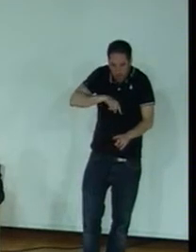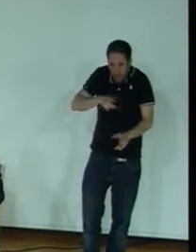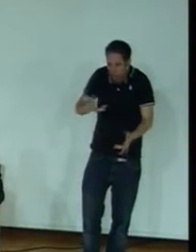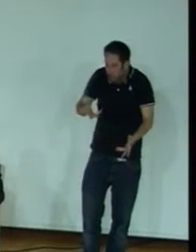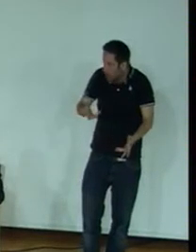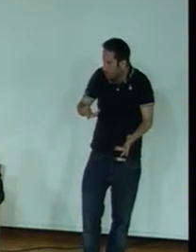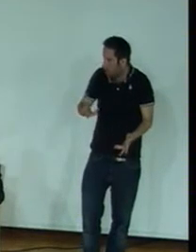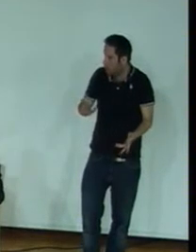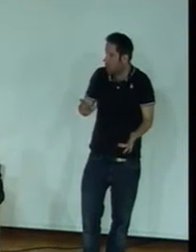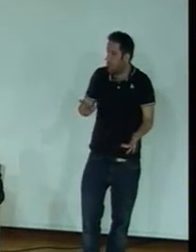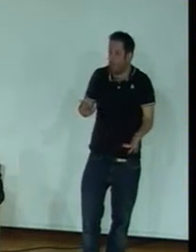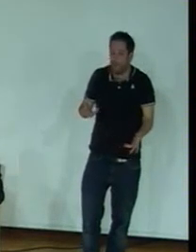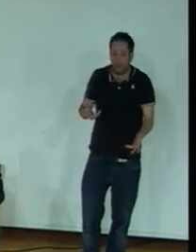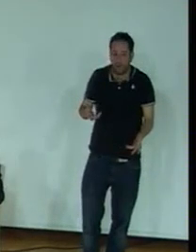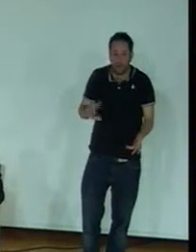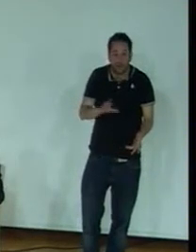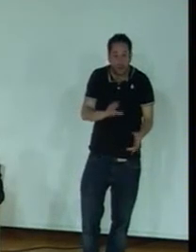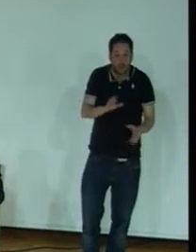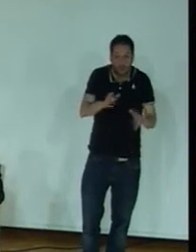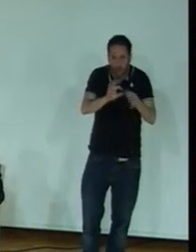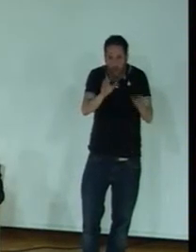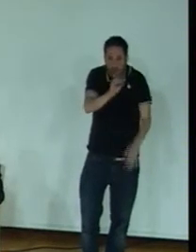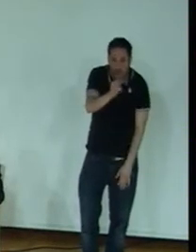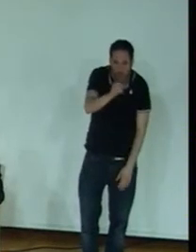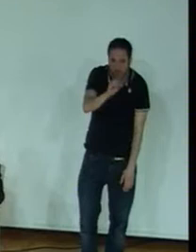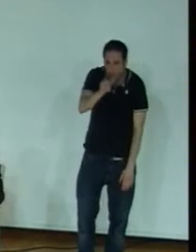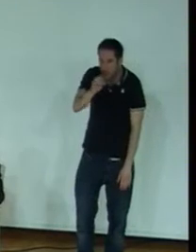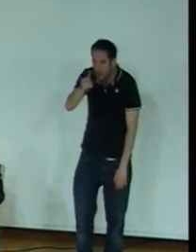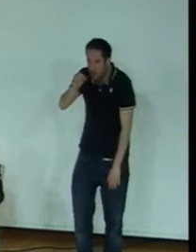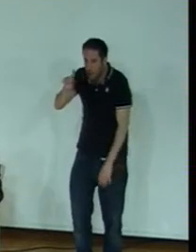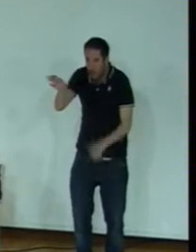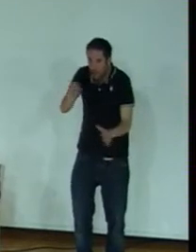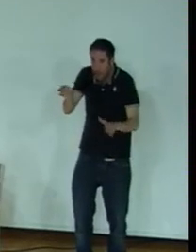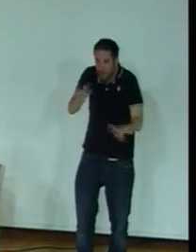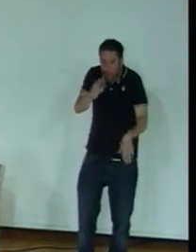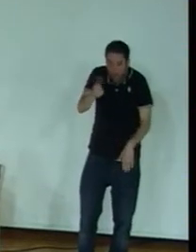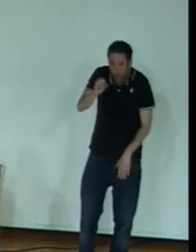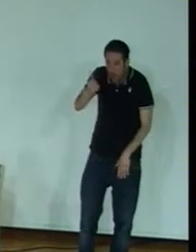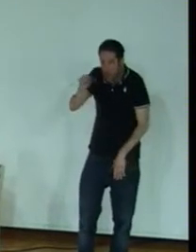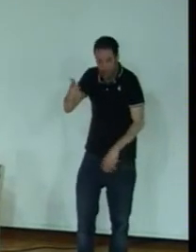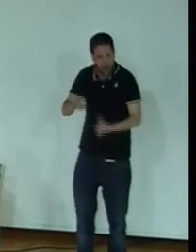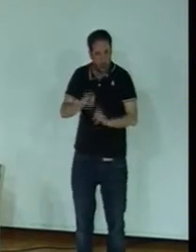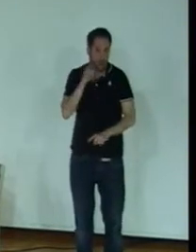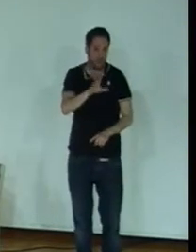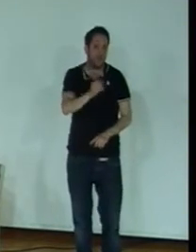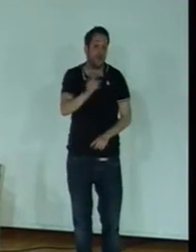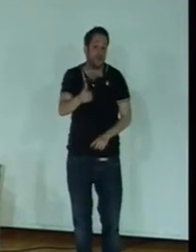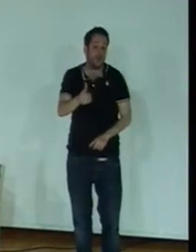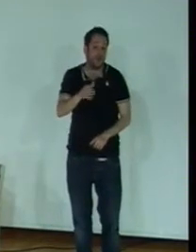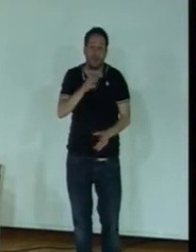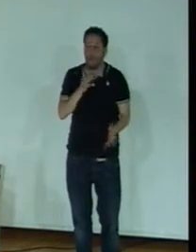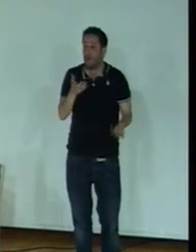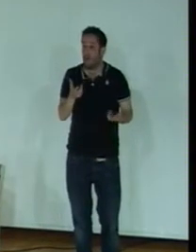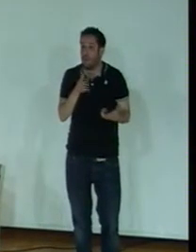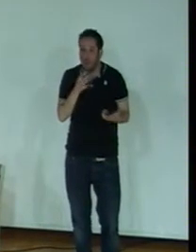c'est-à-dire les 0 et les 1 qui circulent sur le câble et qui peuvent être copiées très facilement. C'est un point important du numérique, il n'y a aucun